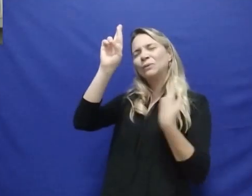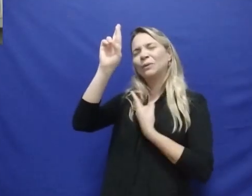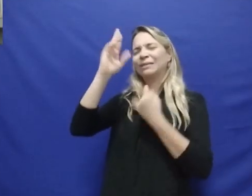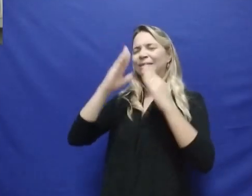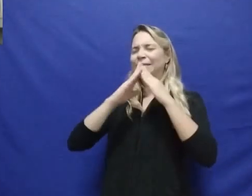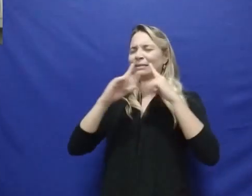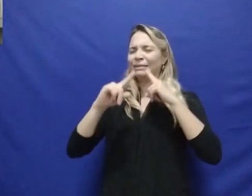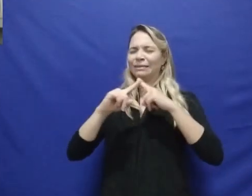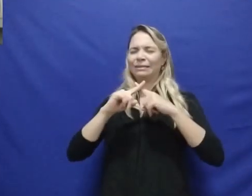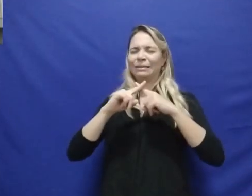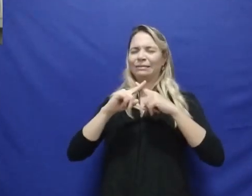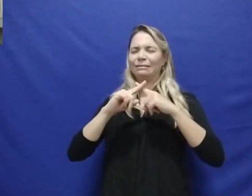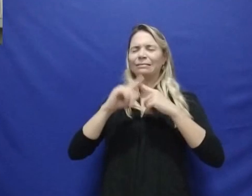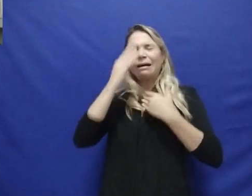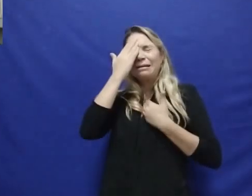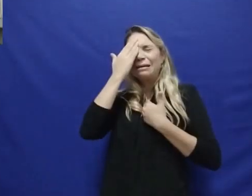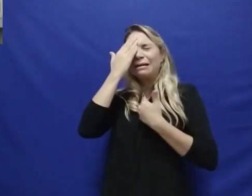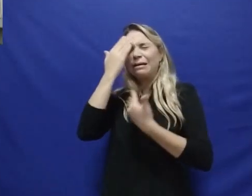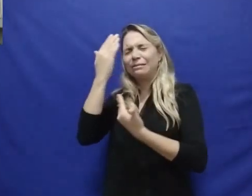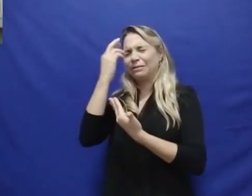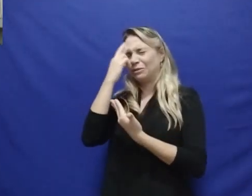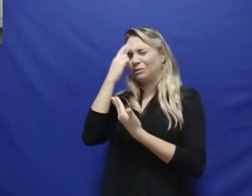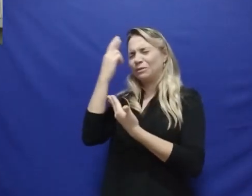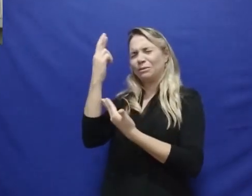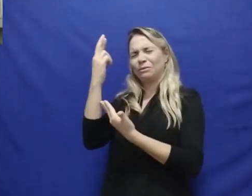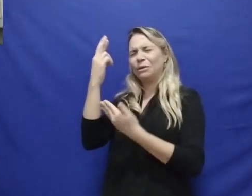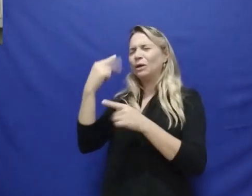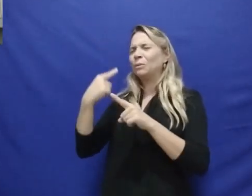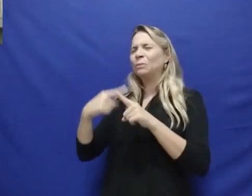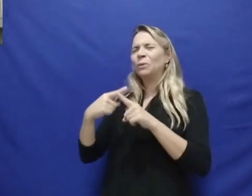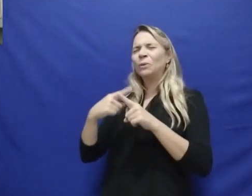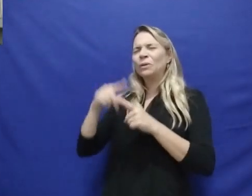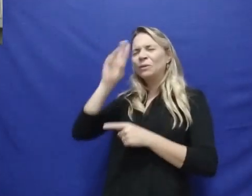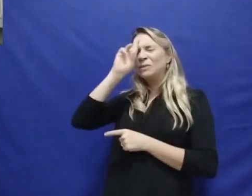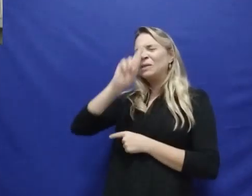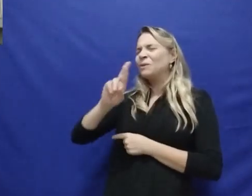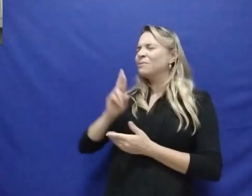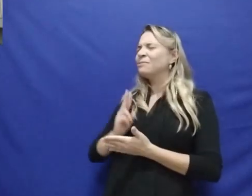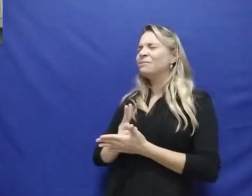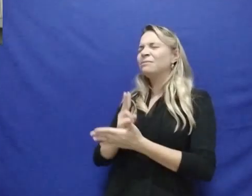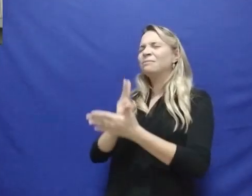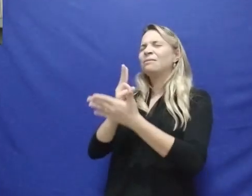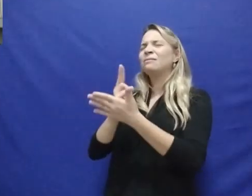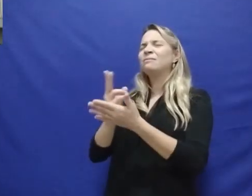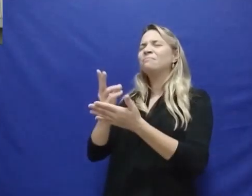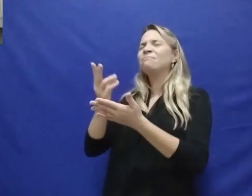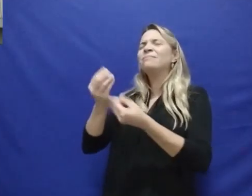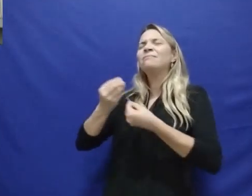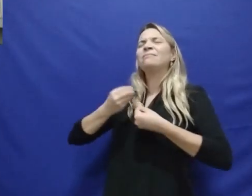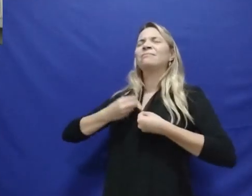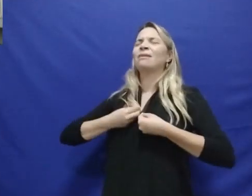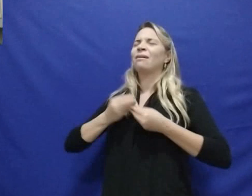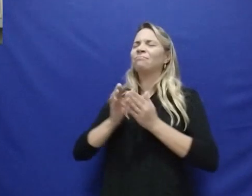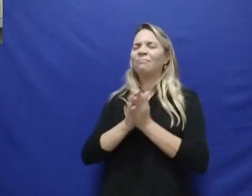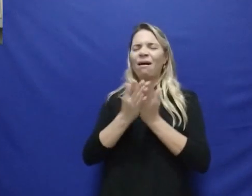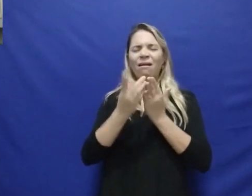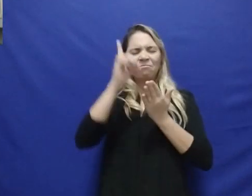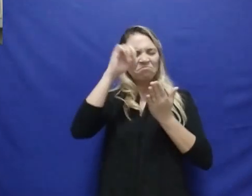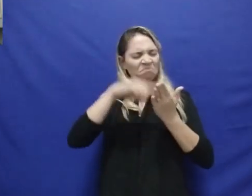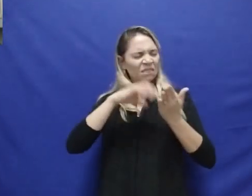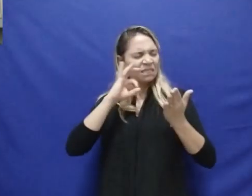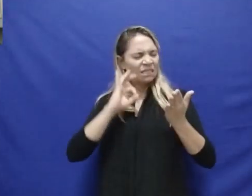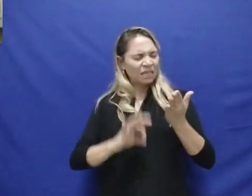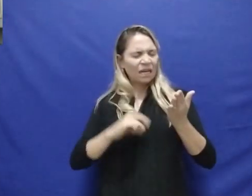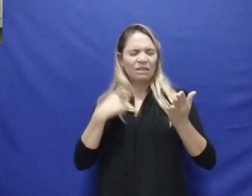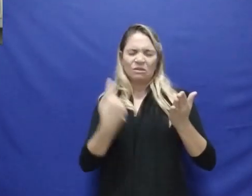precisamos representar o reino de Deus. Nós somos seus discípulos. Nós somos os seus